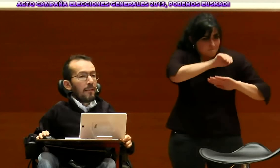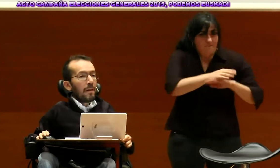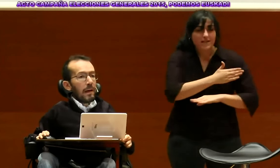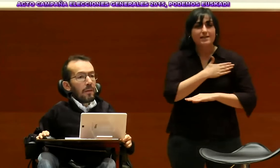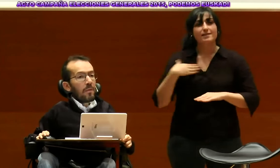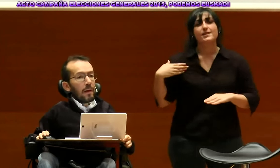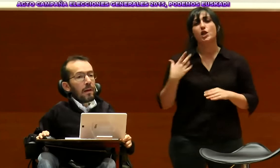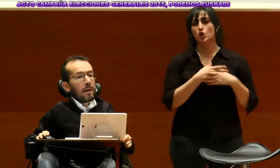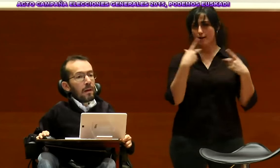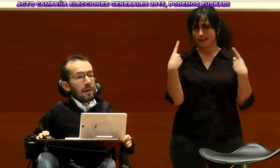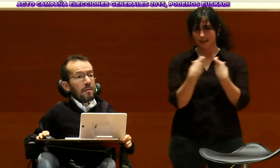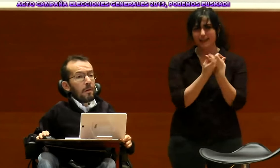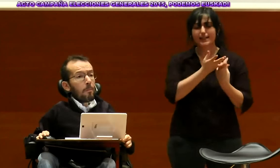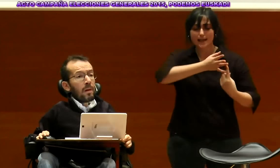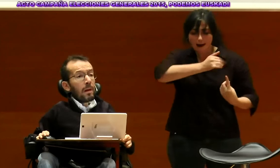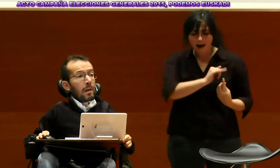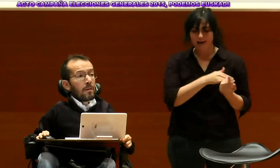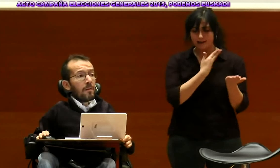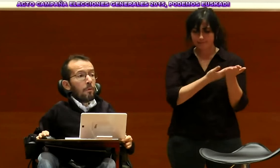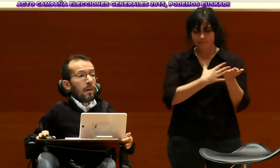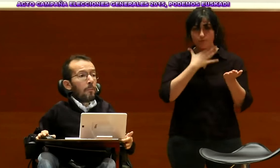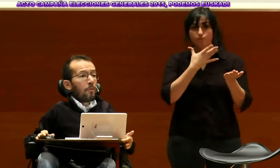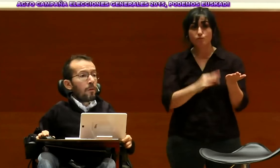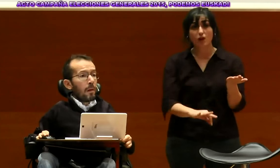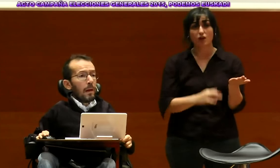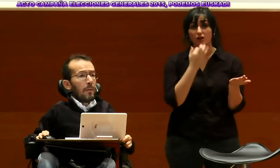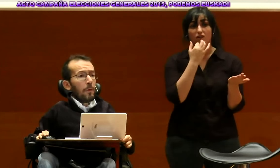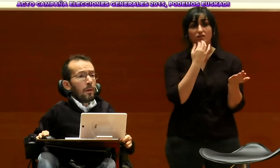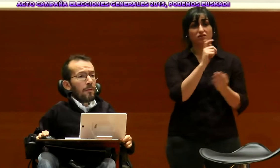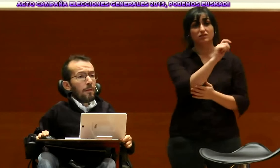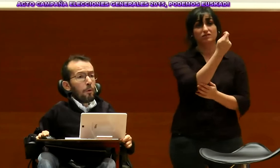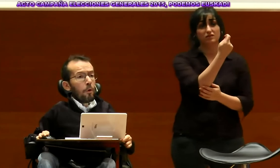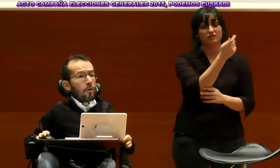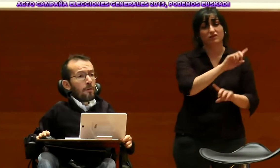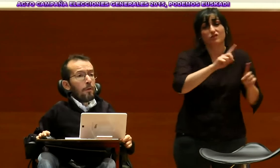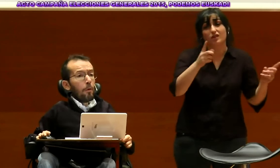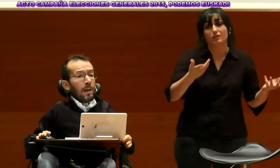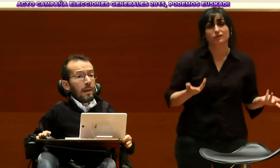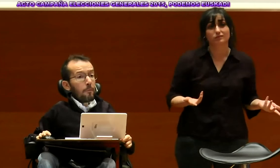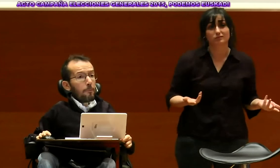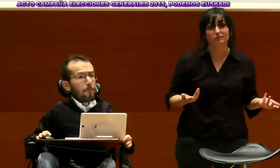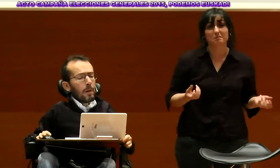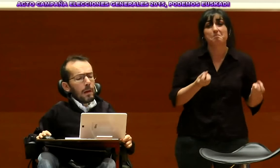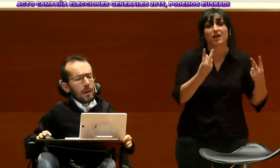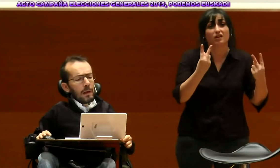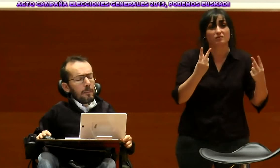las garantías que dicen que se va a cumplir si no ganamos las elecciones, si no